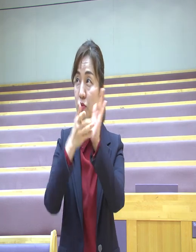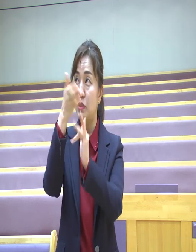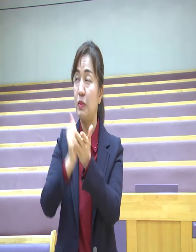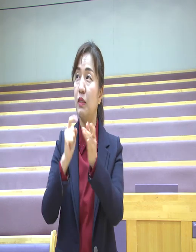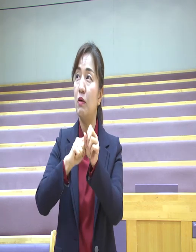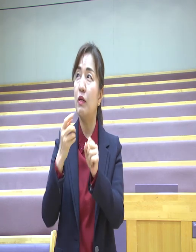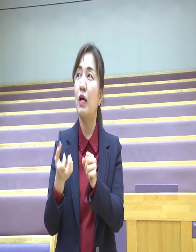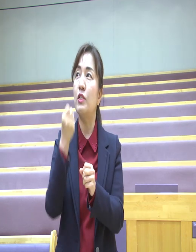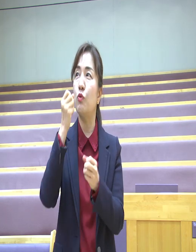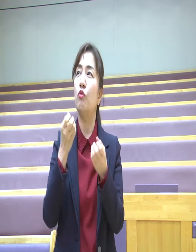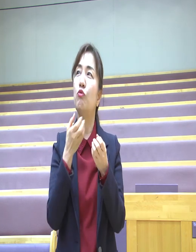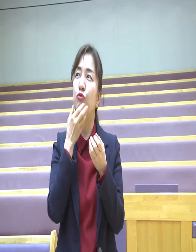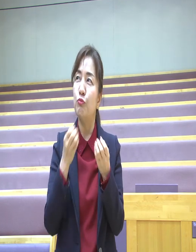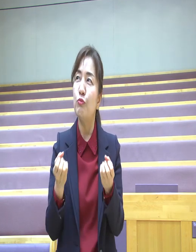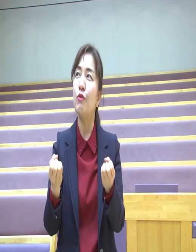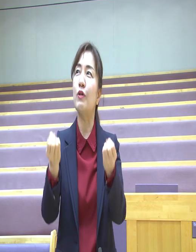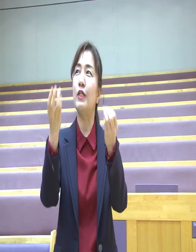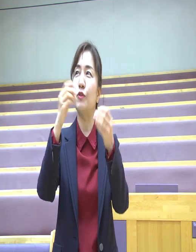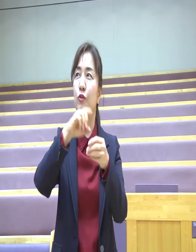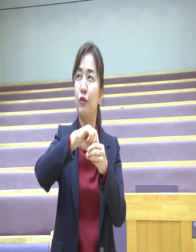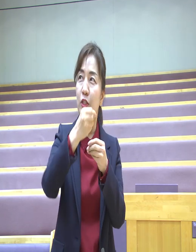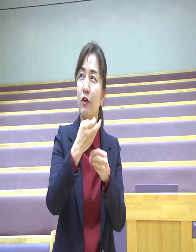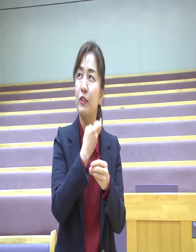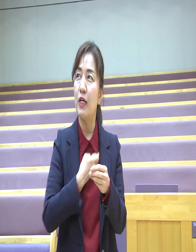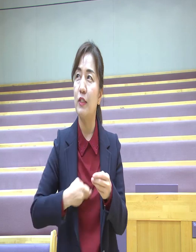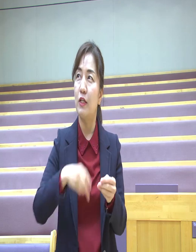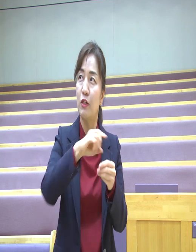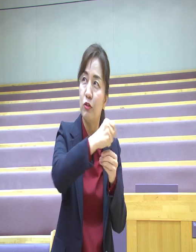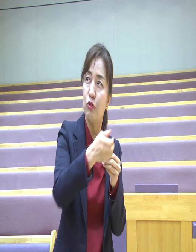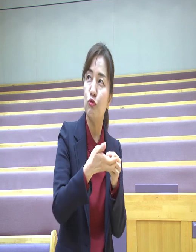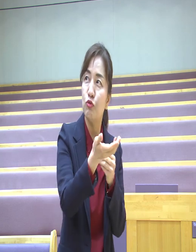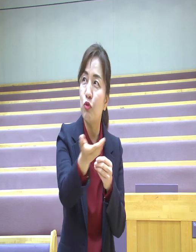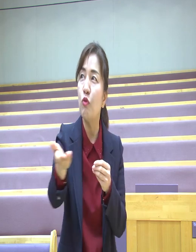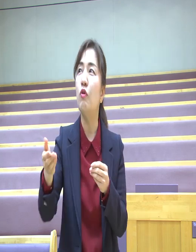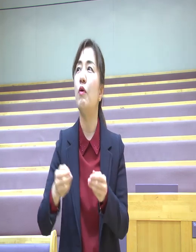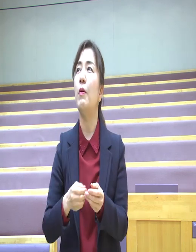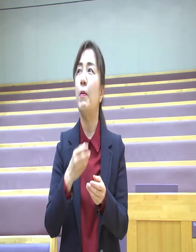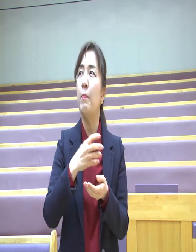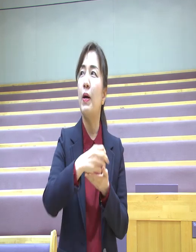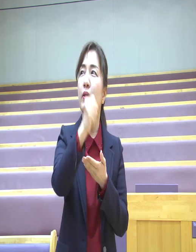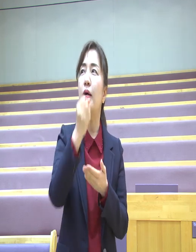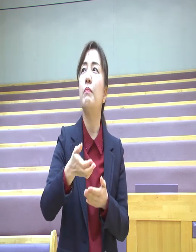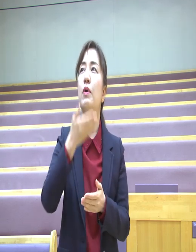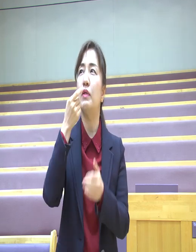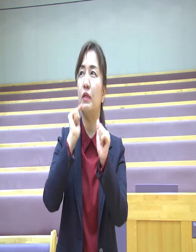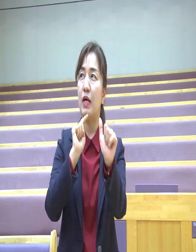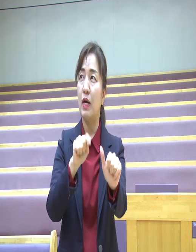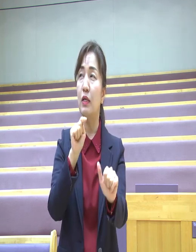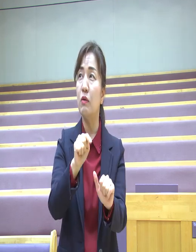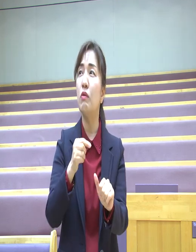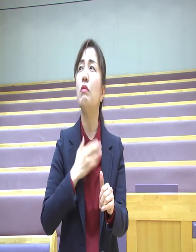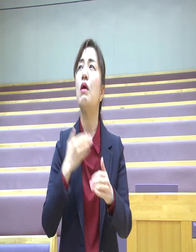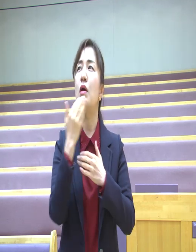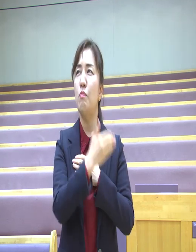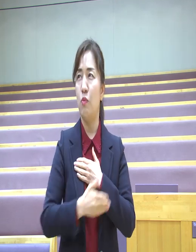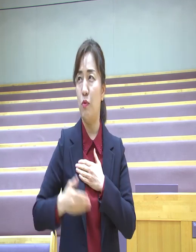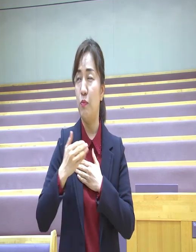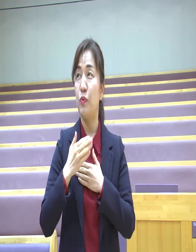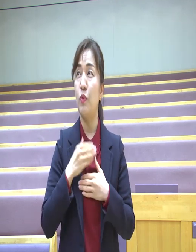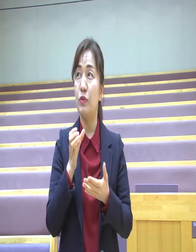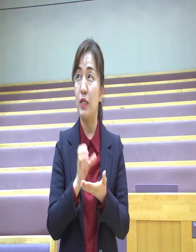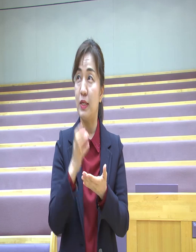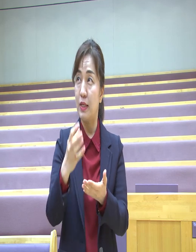때에 예수께서 떡을 가지사 축복하시고 떼어 제자들에게 주시며 이르시되 받아서 먹으라 이것은 내